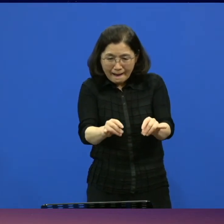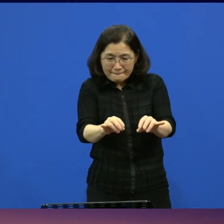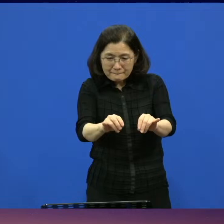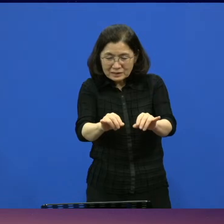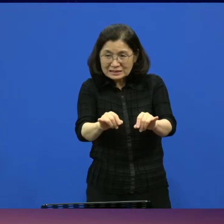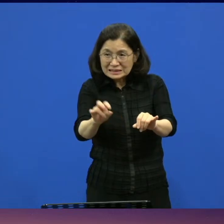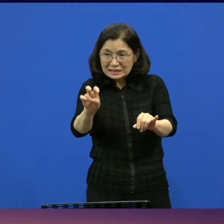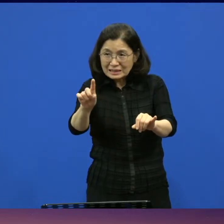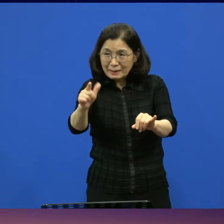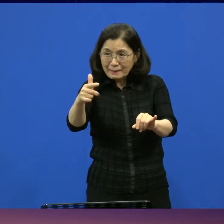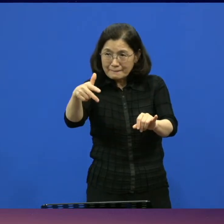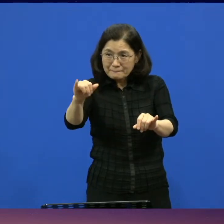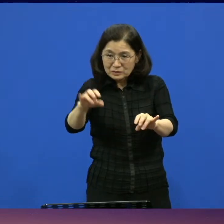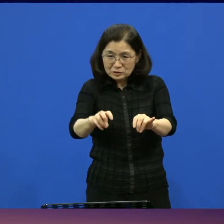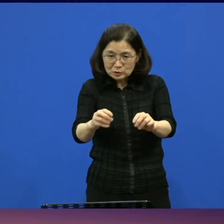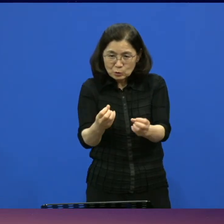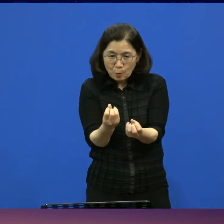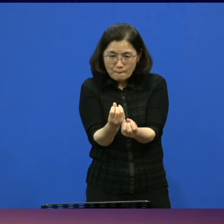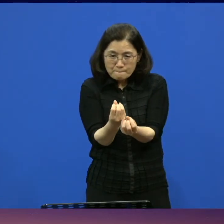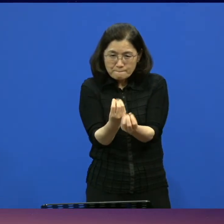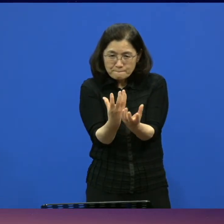하나님의 영광이 드러나면